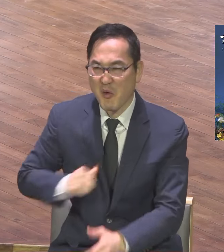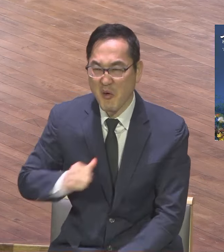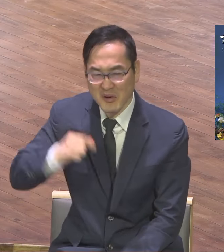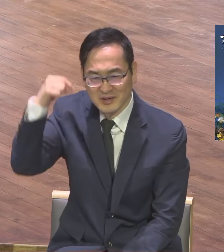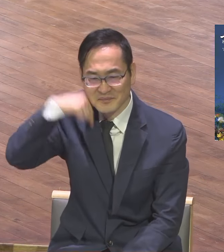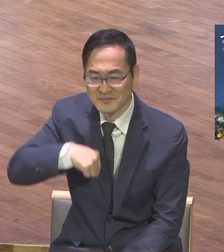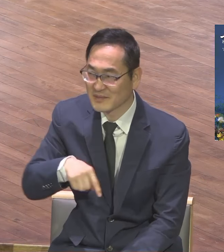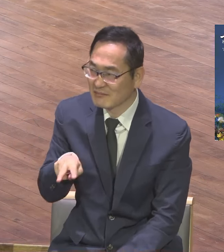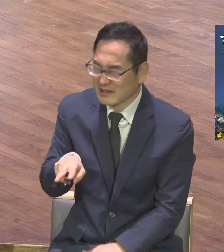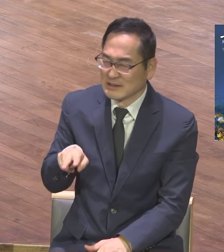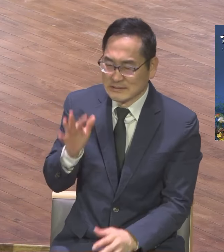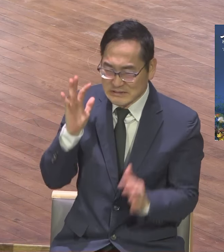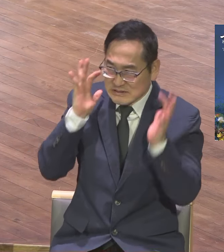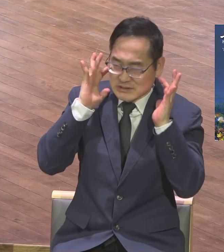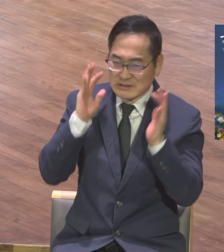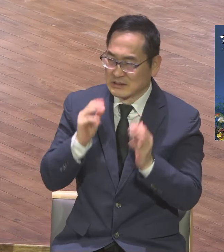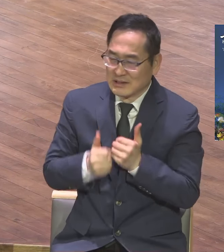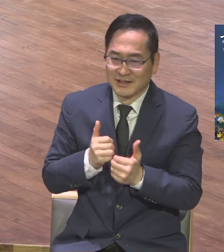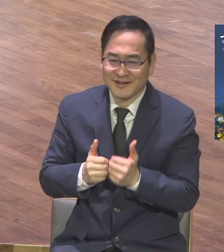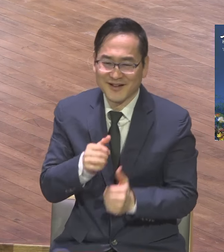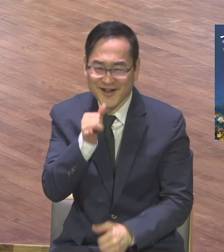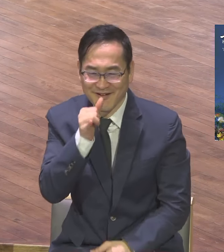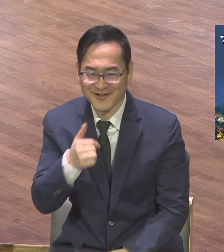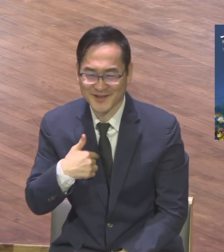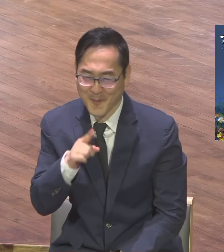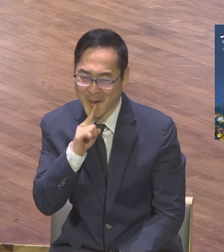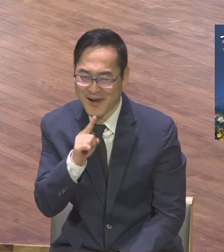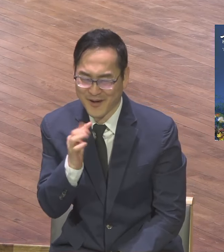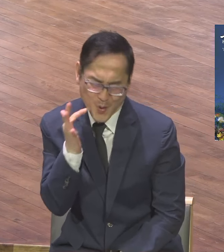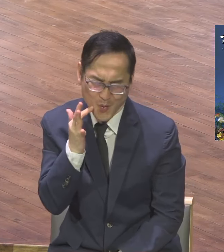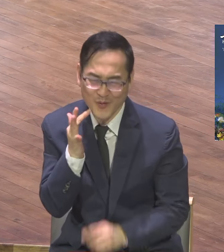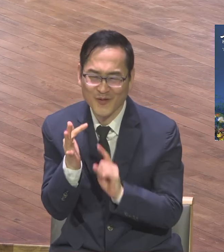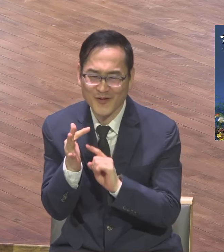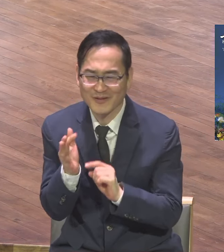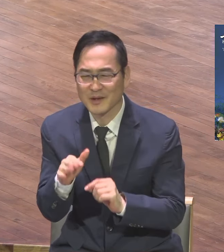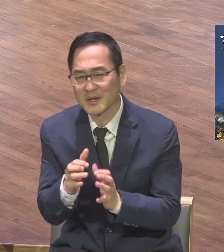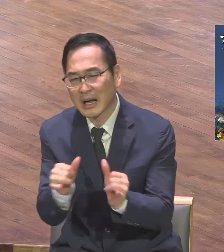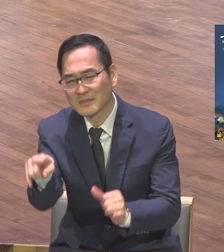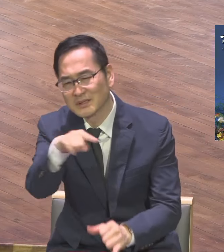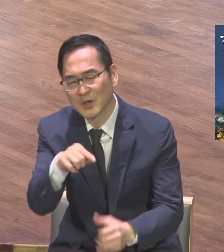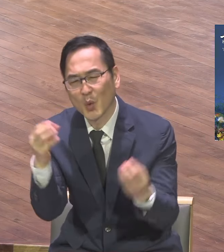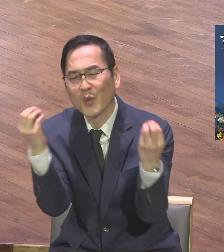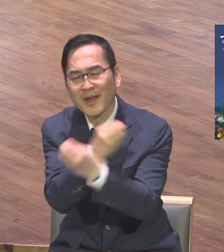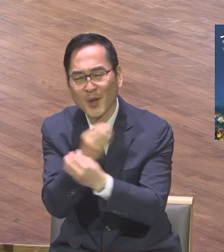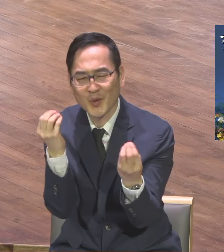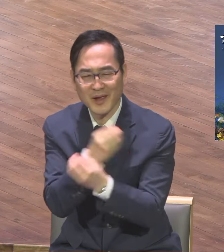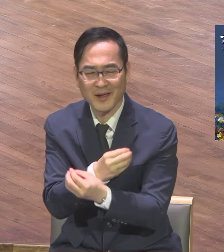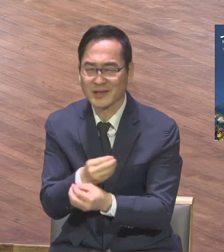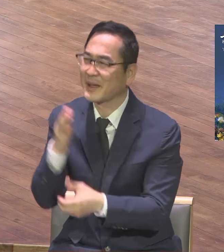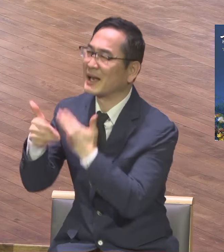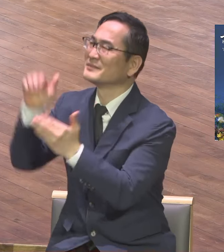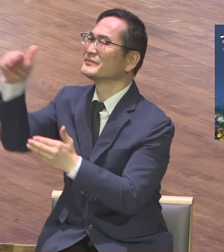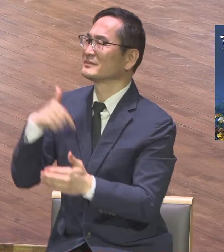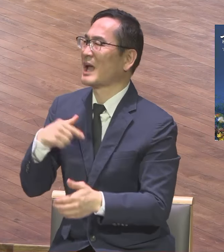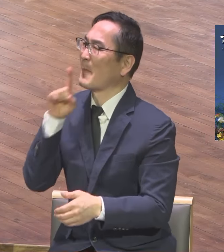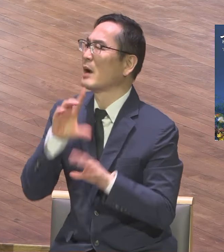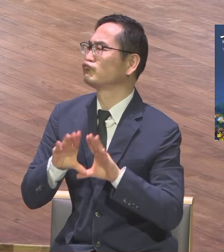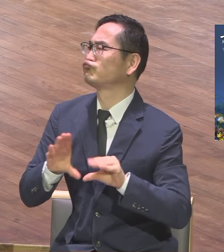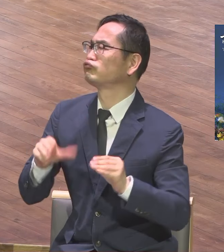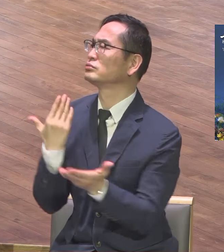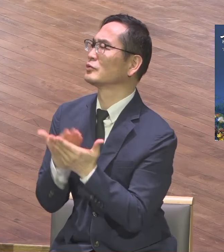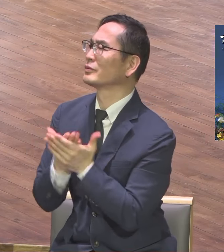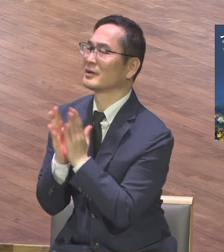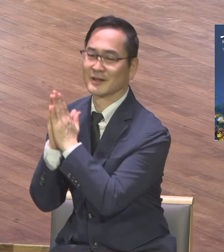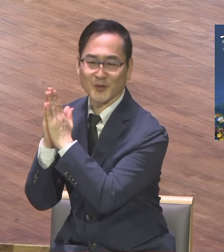주십시오. 어? 저는요 짜고 맵고 뜨겁고 이런 거 먹지 뭐 미지근한 거는 물도 안 마십니다.